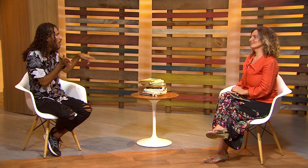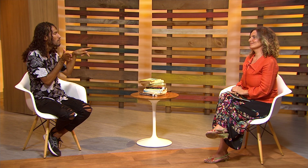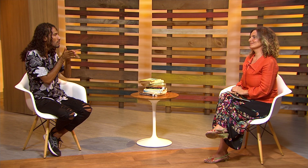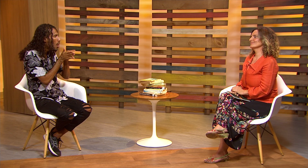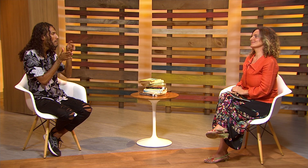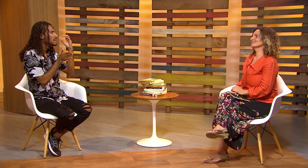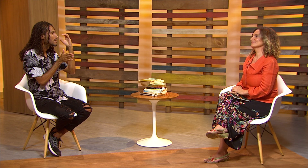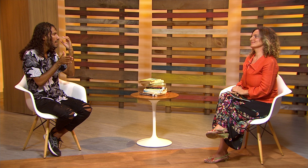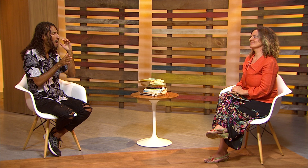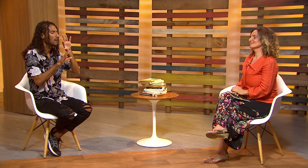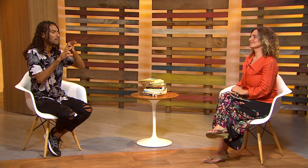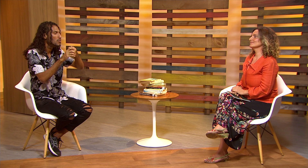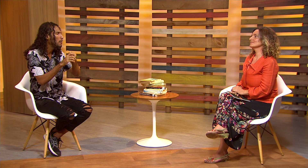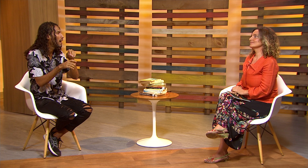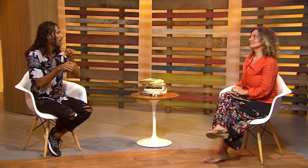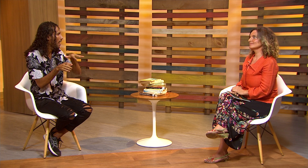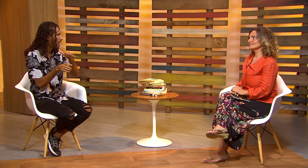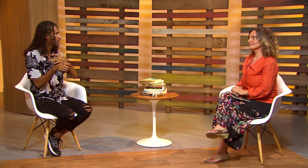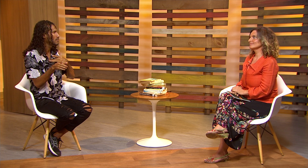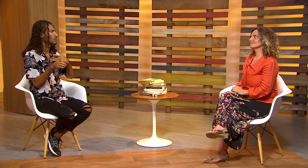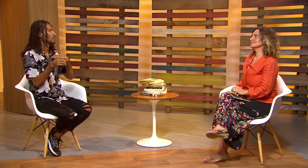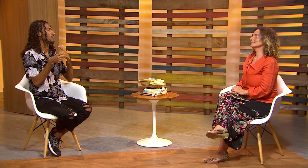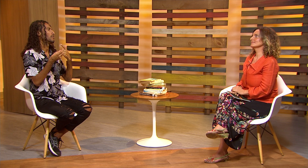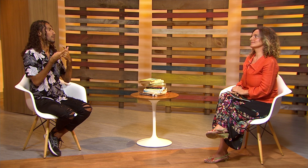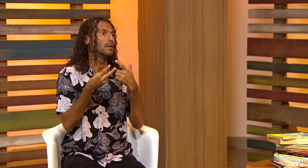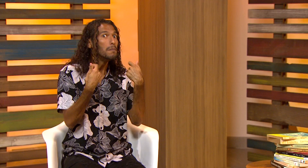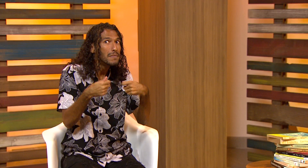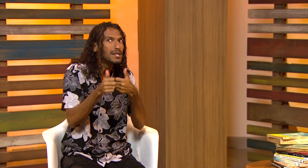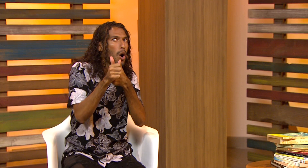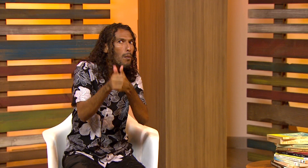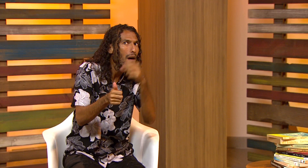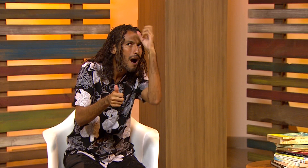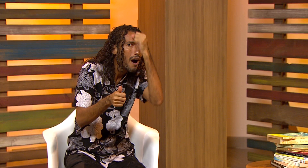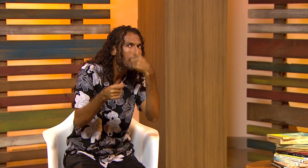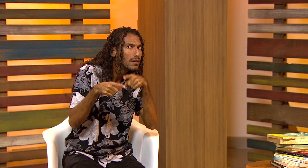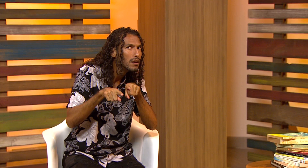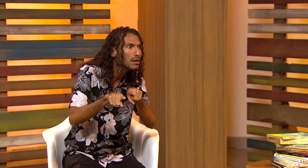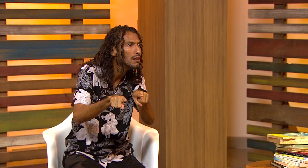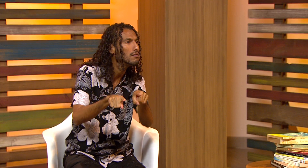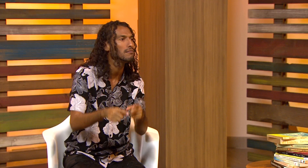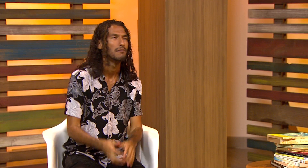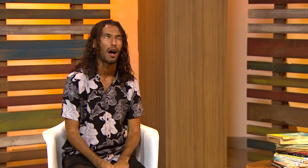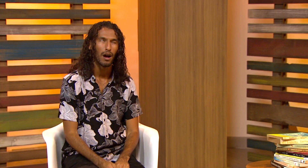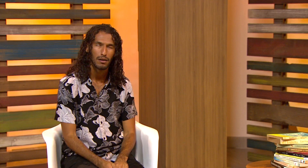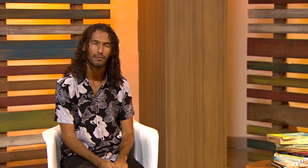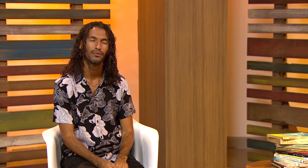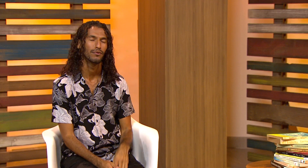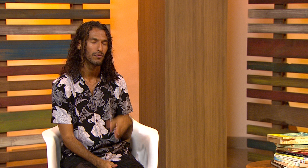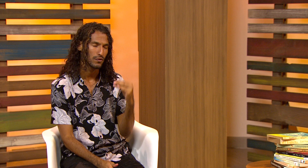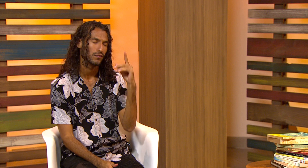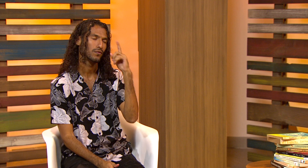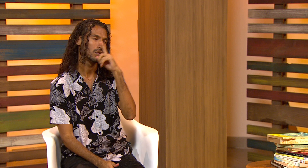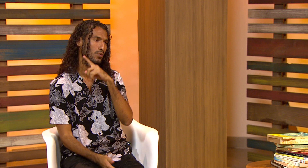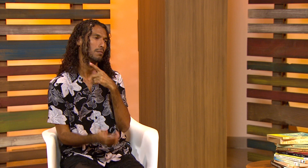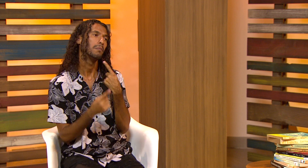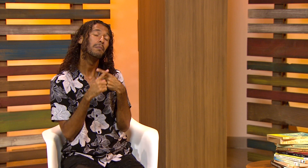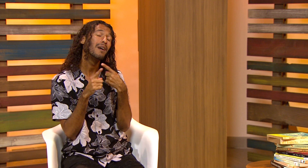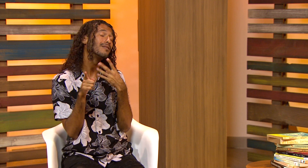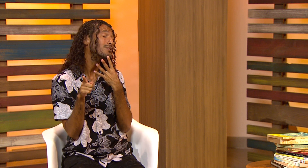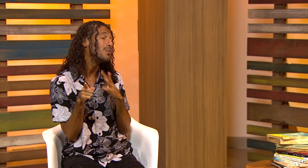saber o que seria feito antes, um sinalário, criar sinais, os termos, e fazer para poder fazer uma tradução simultânea.